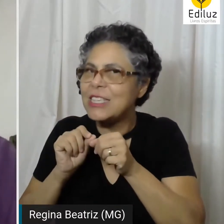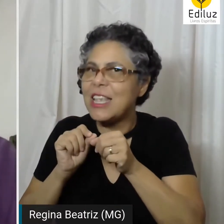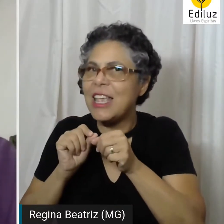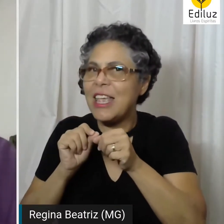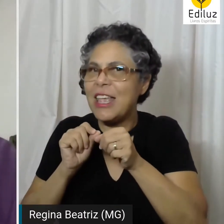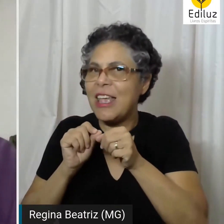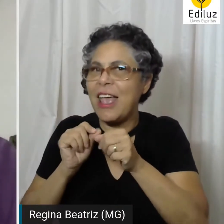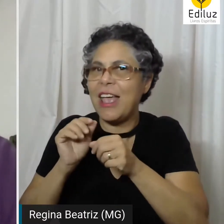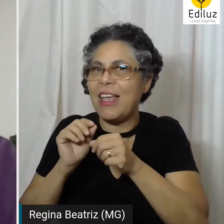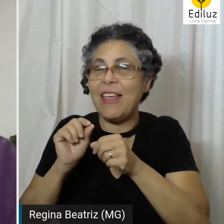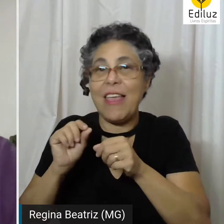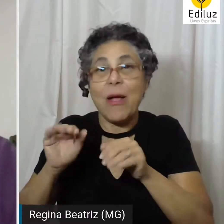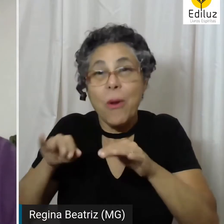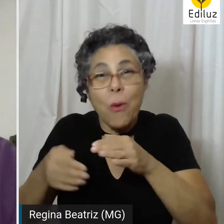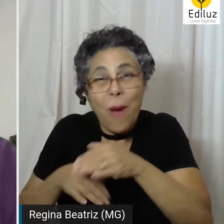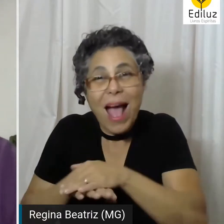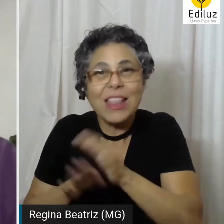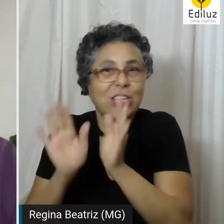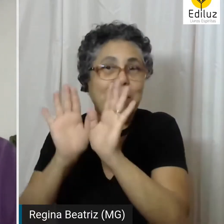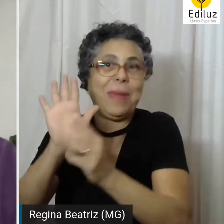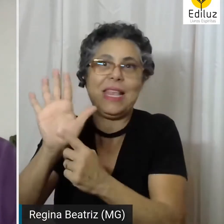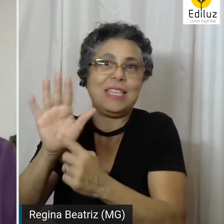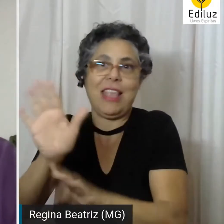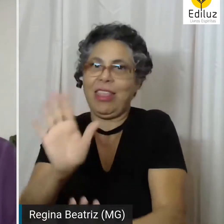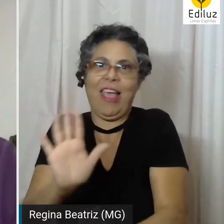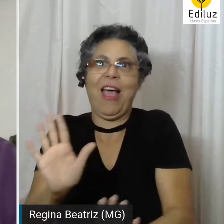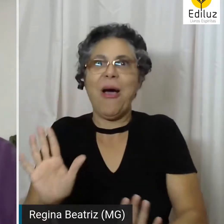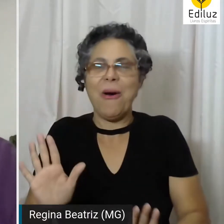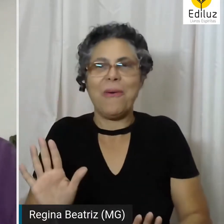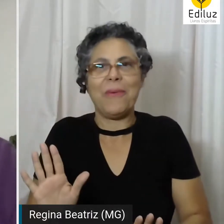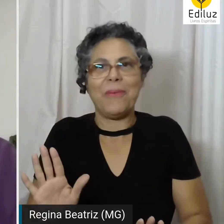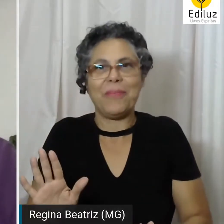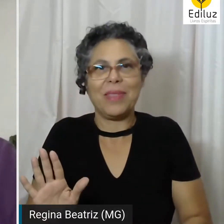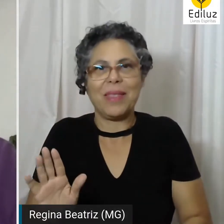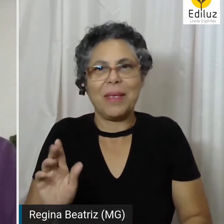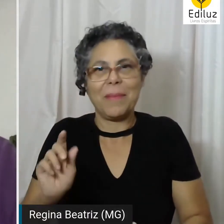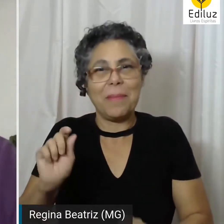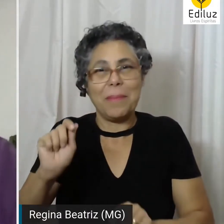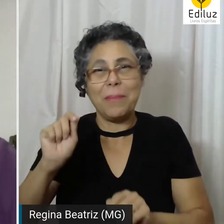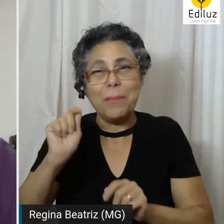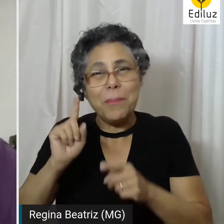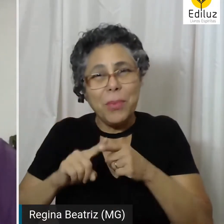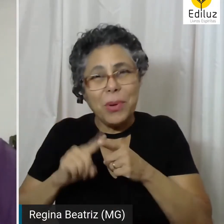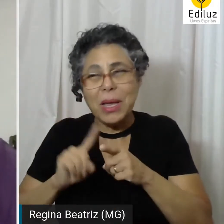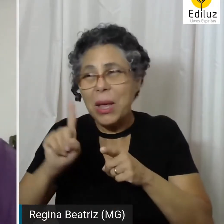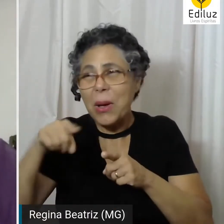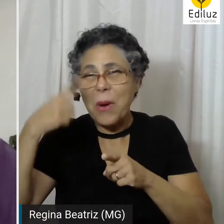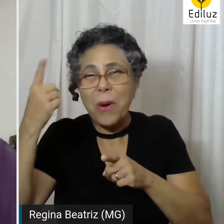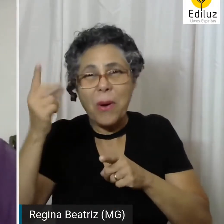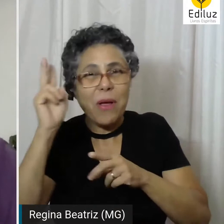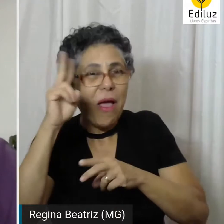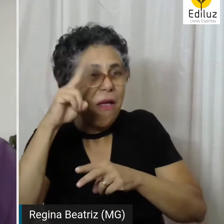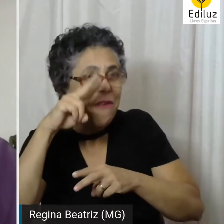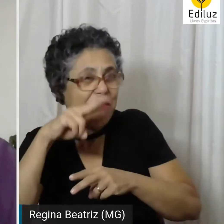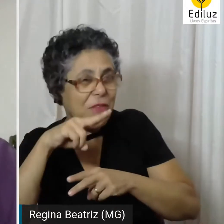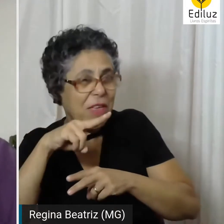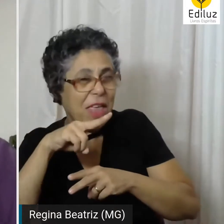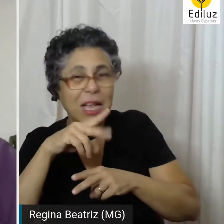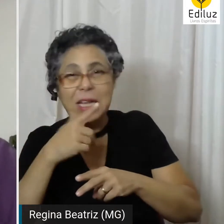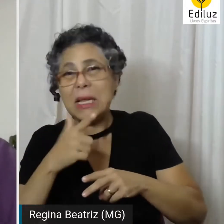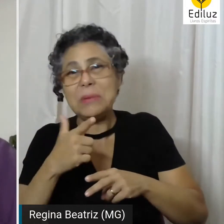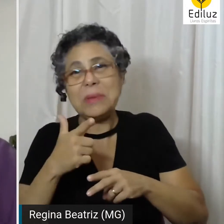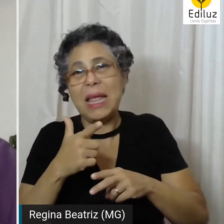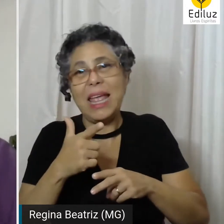dos homens, para que sede vistos por eles. Aliás, não tereis galardão junto